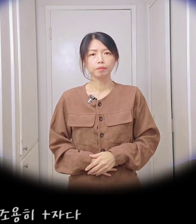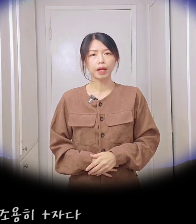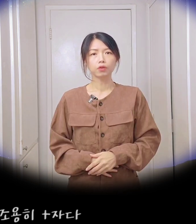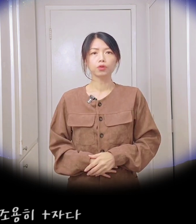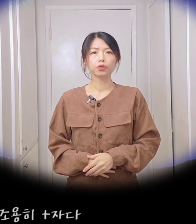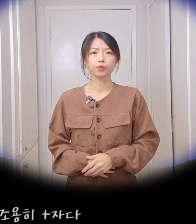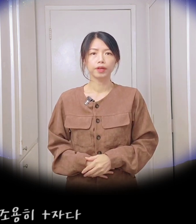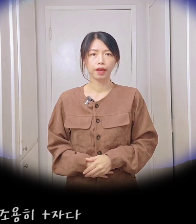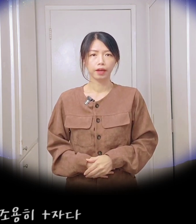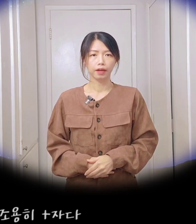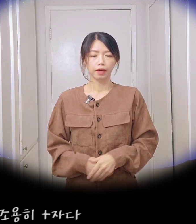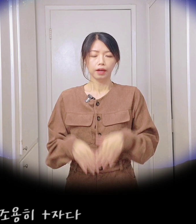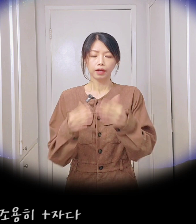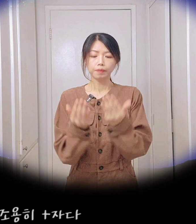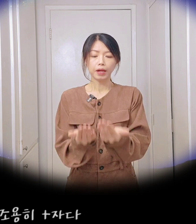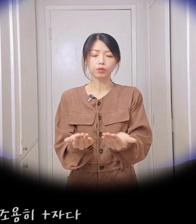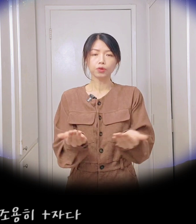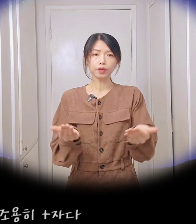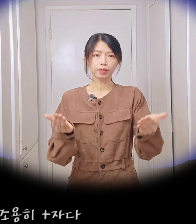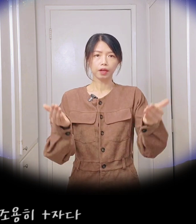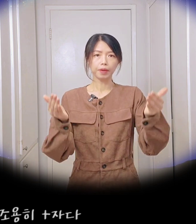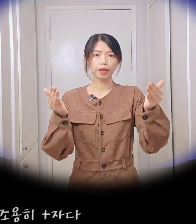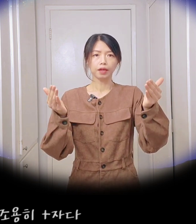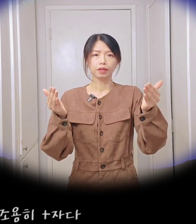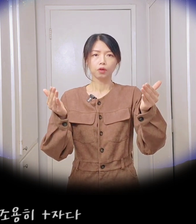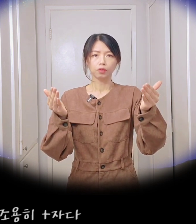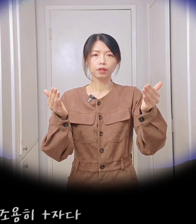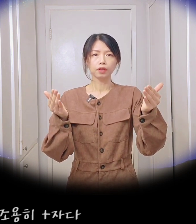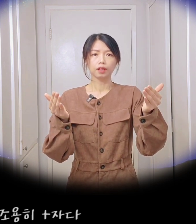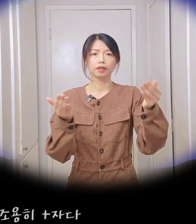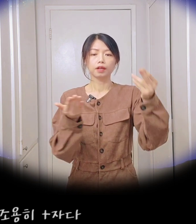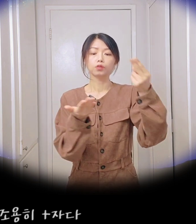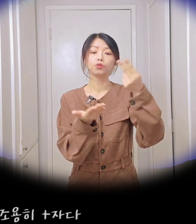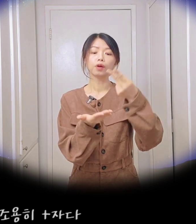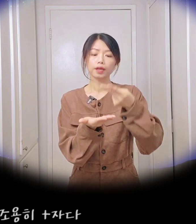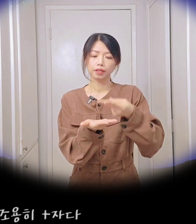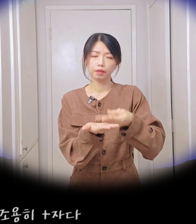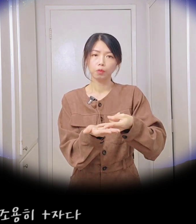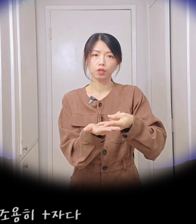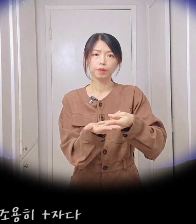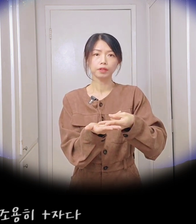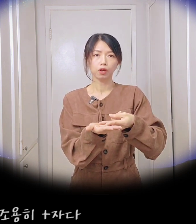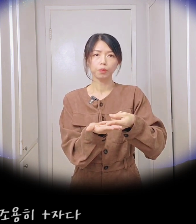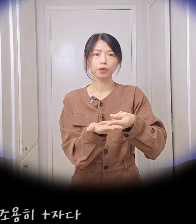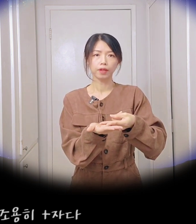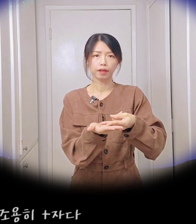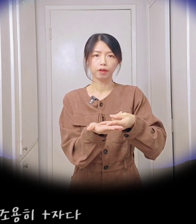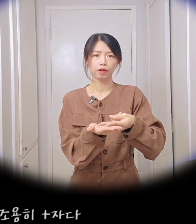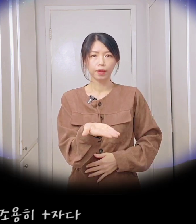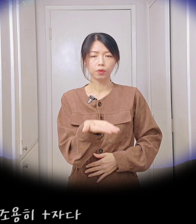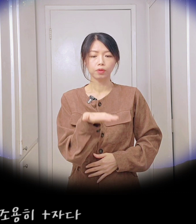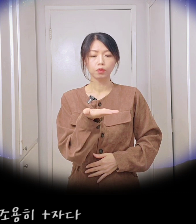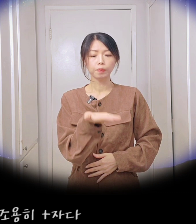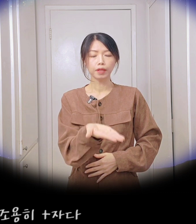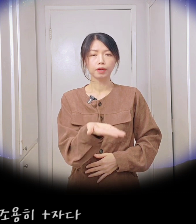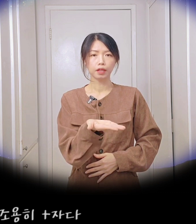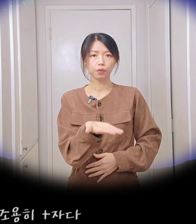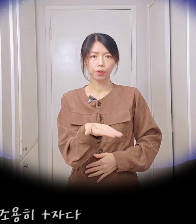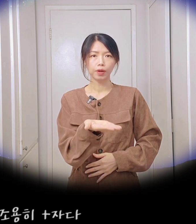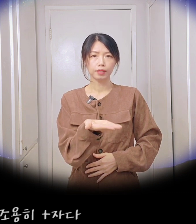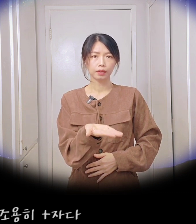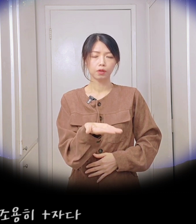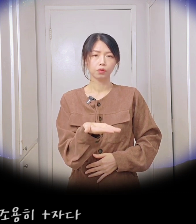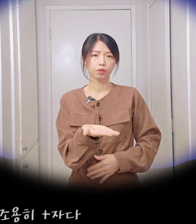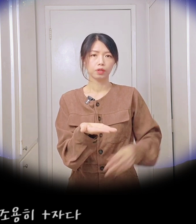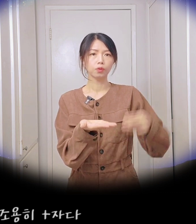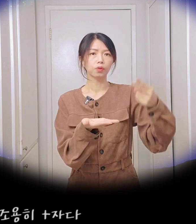됩니다. 말구유 위에 아까 말구유 하신 다음에 저는 그냥 누워 계신 모습을 그대로 표현했어요. 왼손은 손바닥이 위로